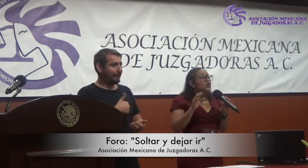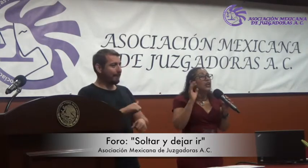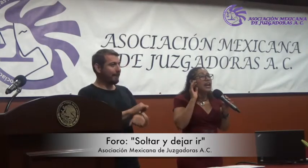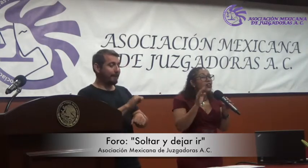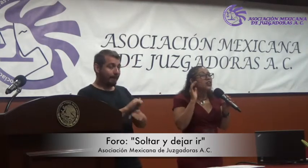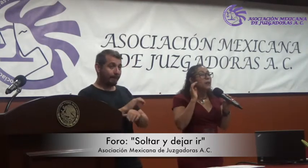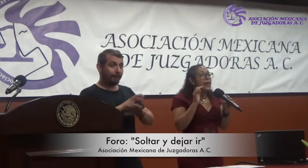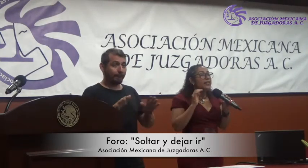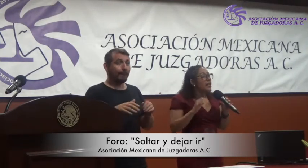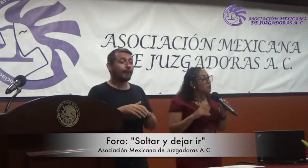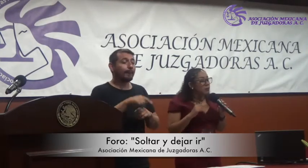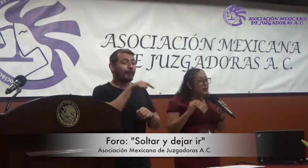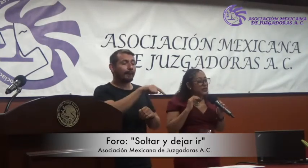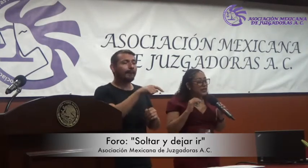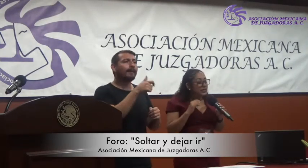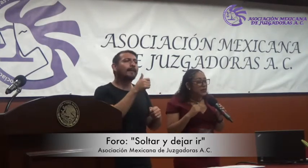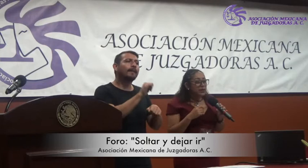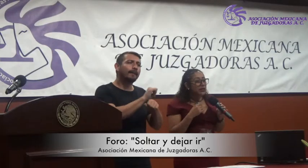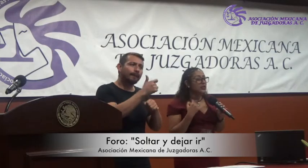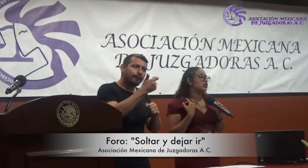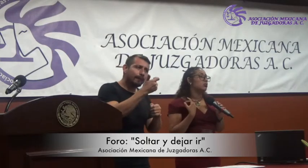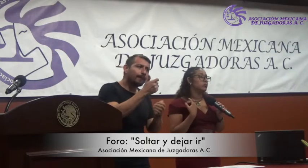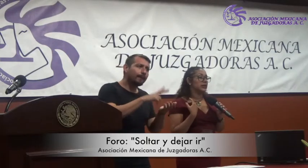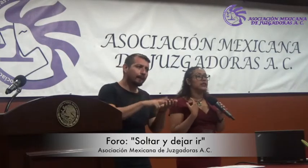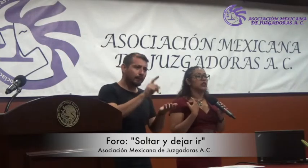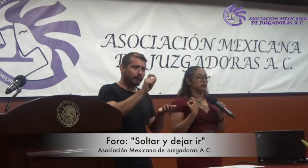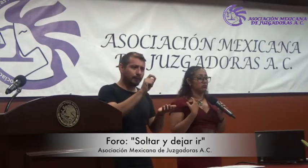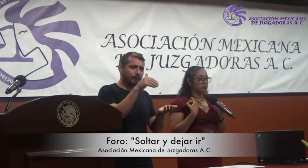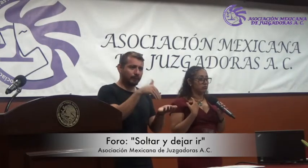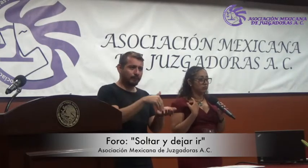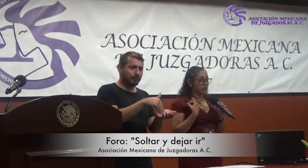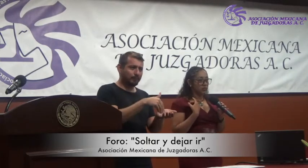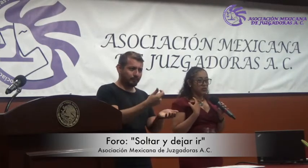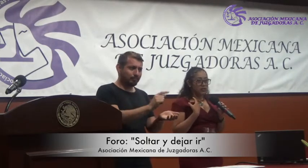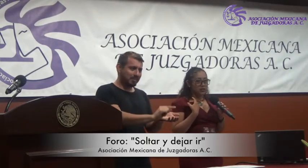Y es un carro de 20 mil pesos que está bien descompuestito.